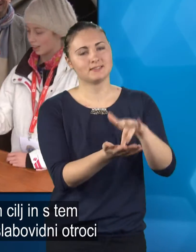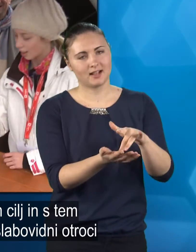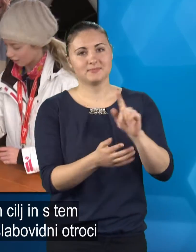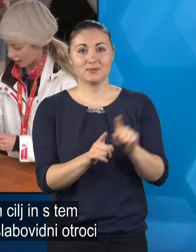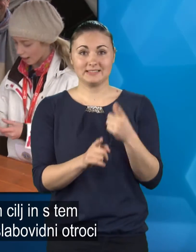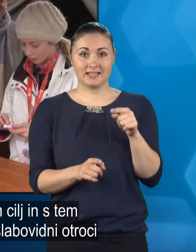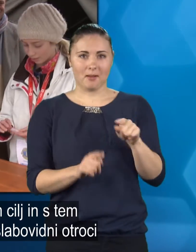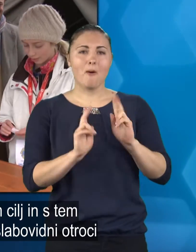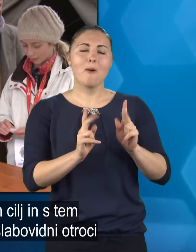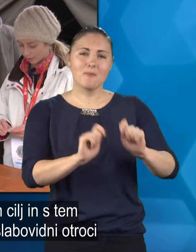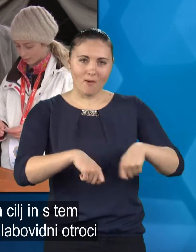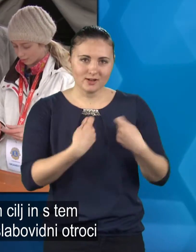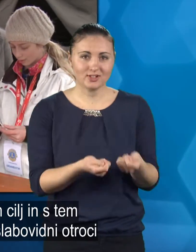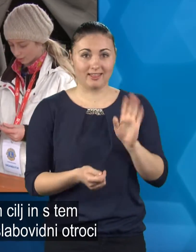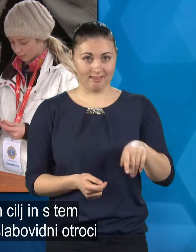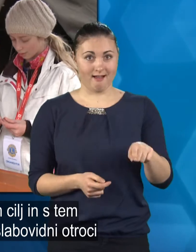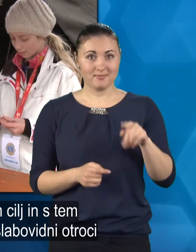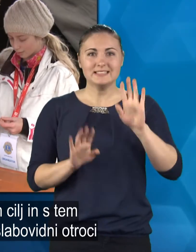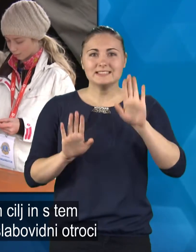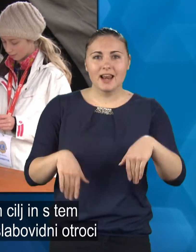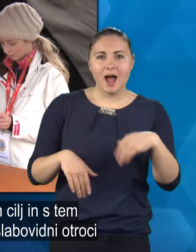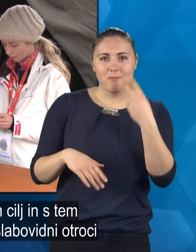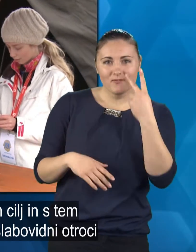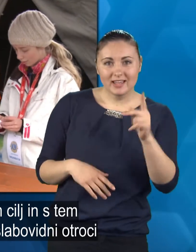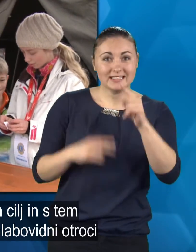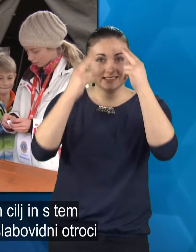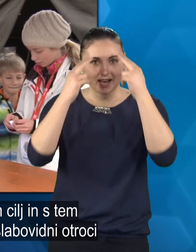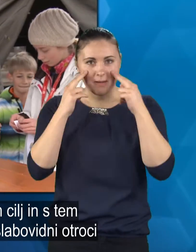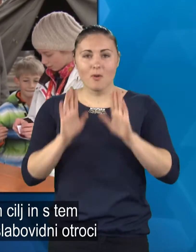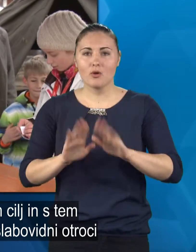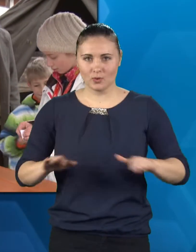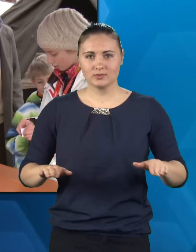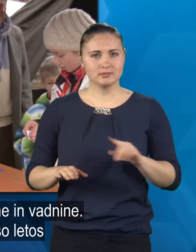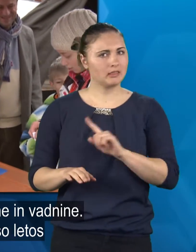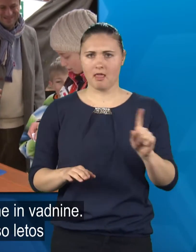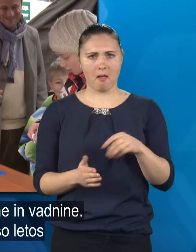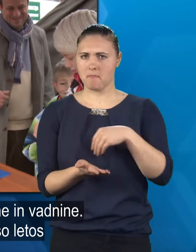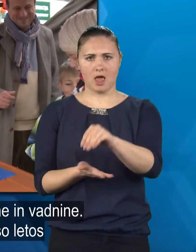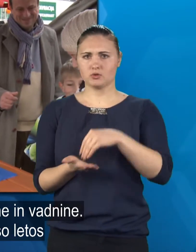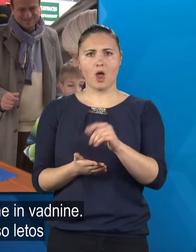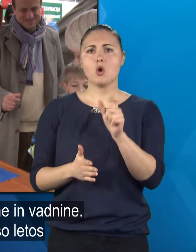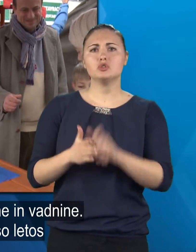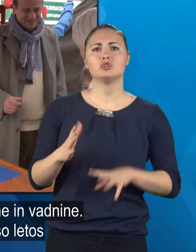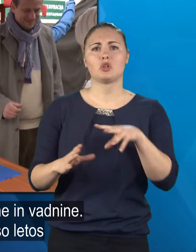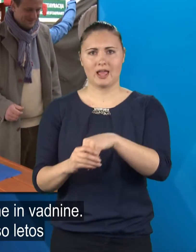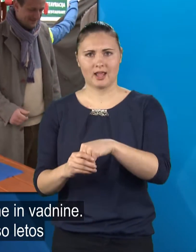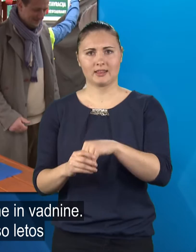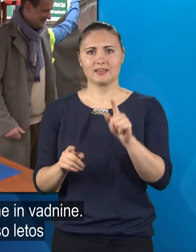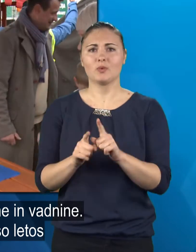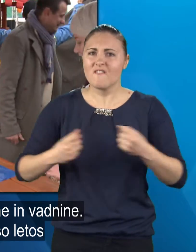s tem omogočili, da slepi in slabovidni otroci ne plačujejo članarine in vadnine.